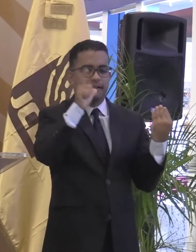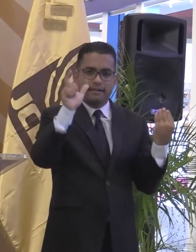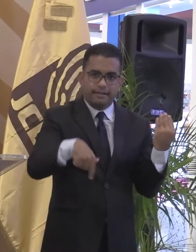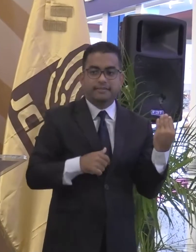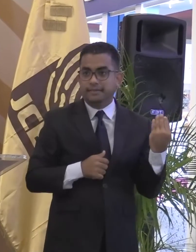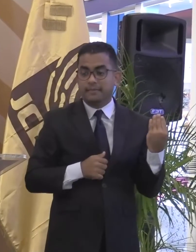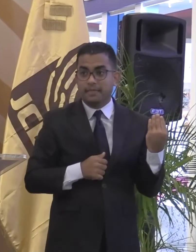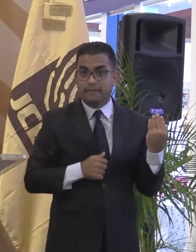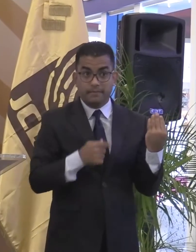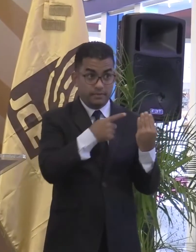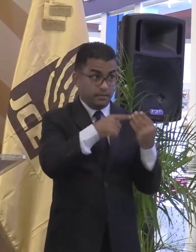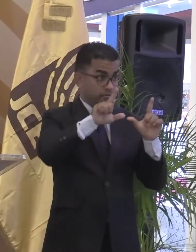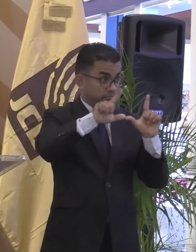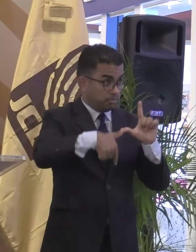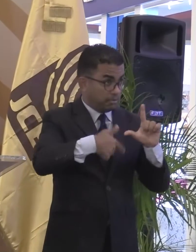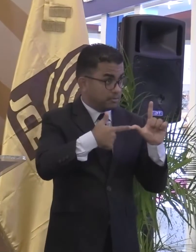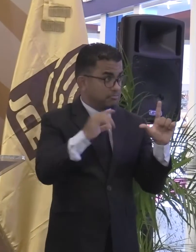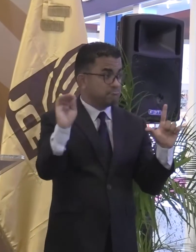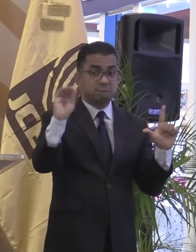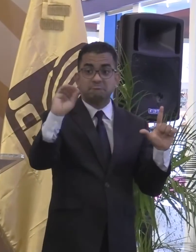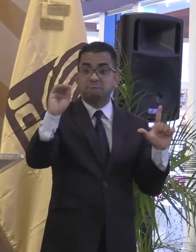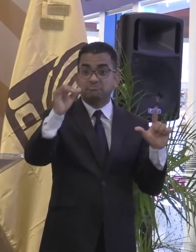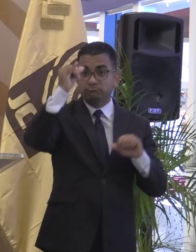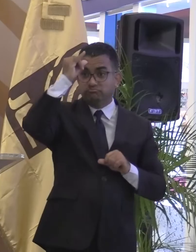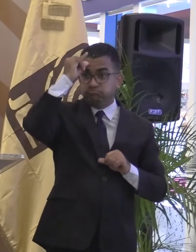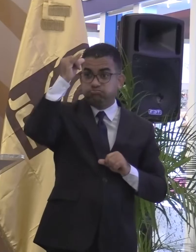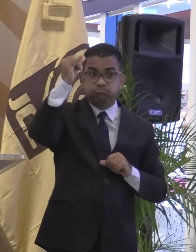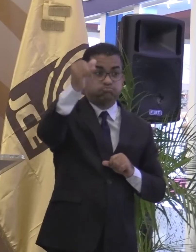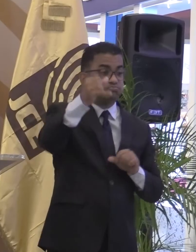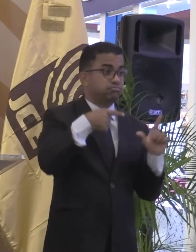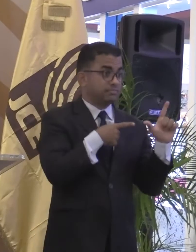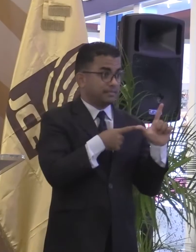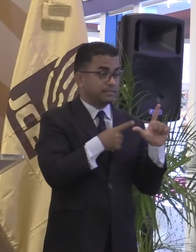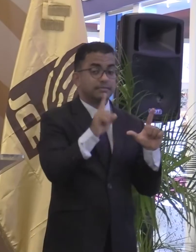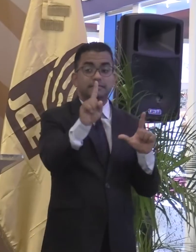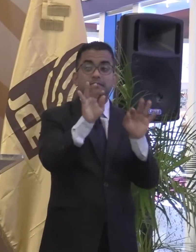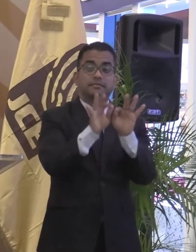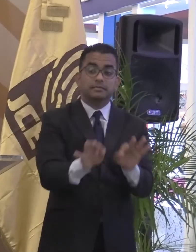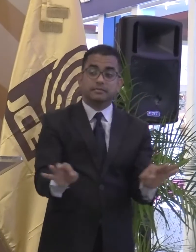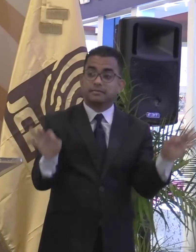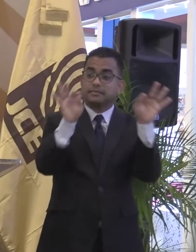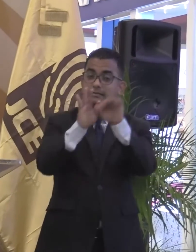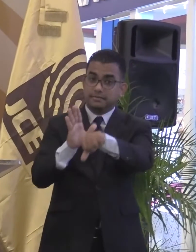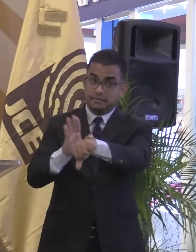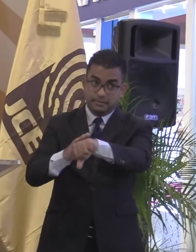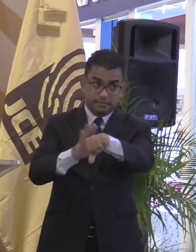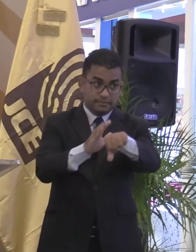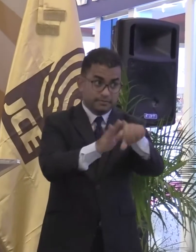tampoco se vence y algo muy importante que queremos destacar